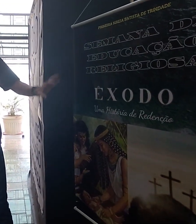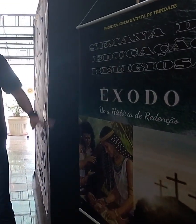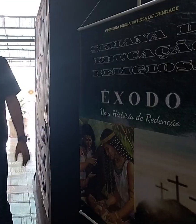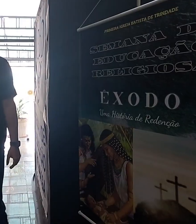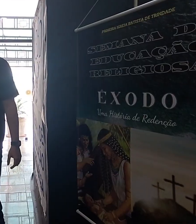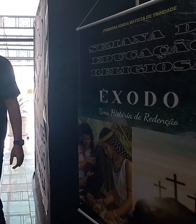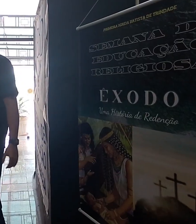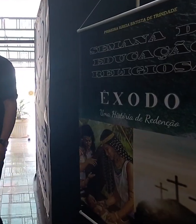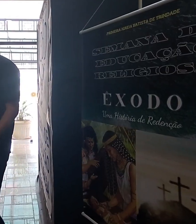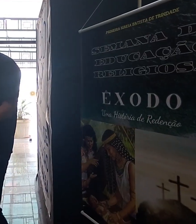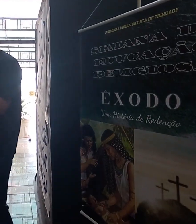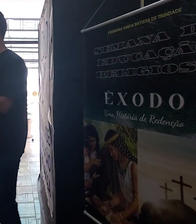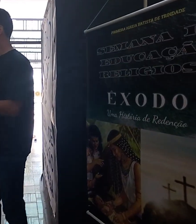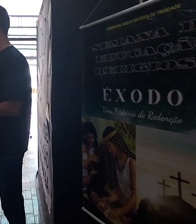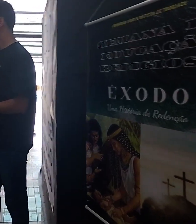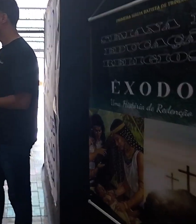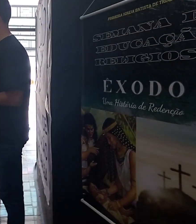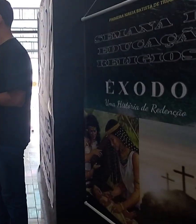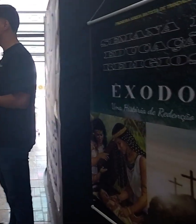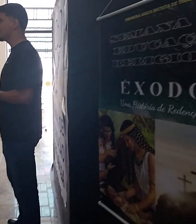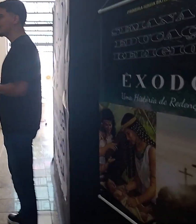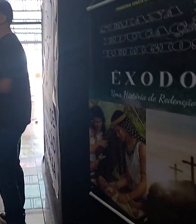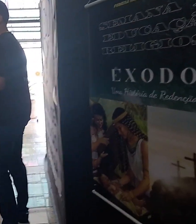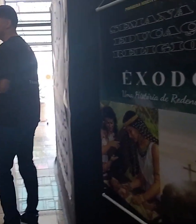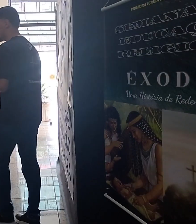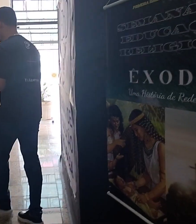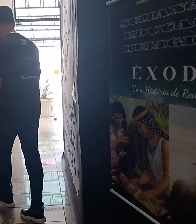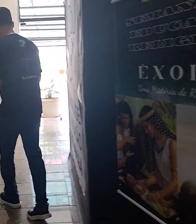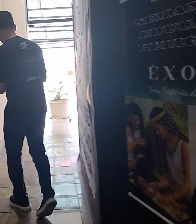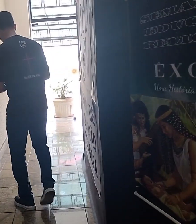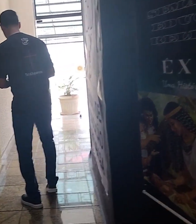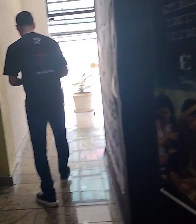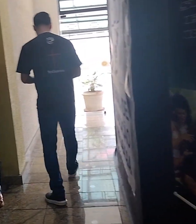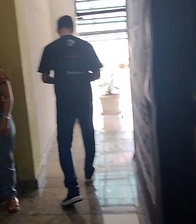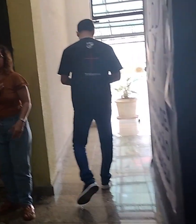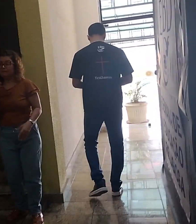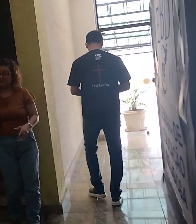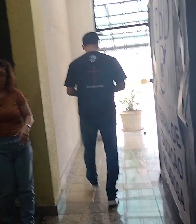esse, uma história de redenção. Vamos lá?